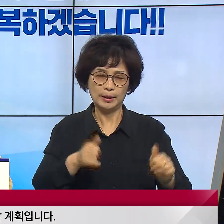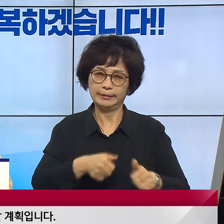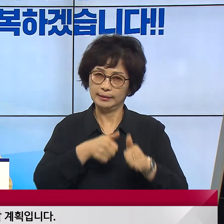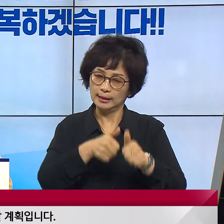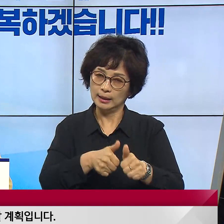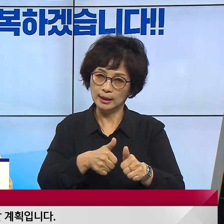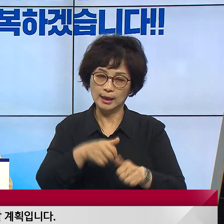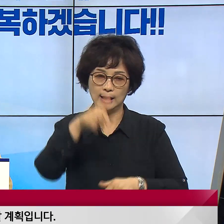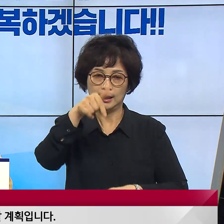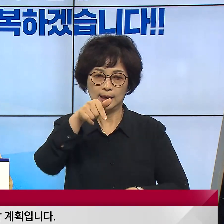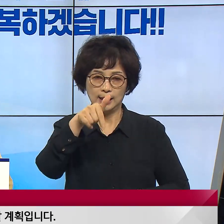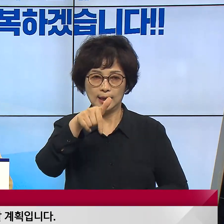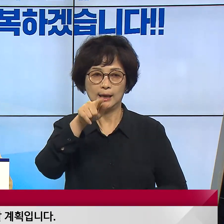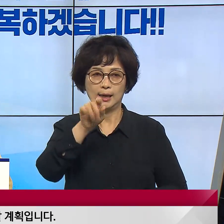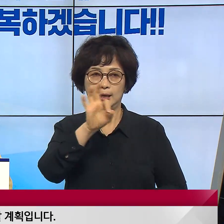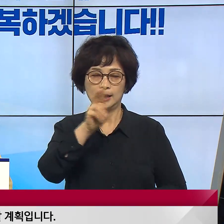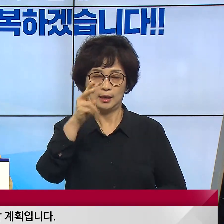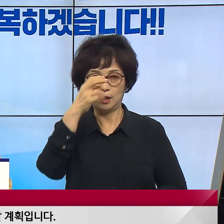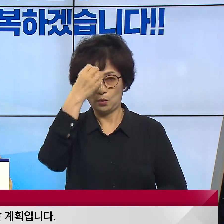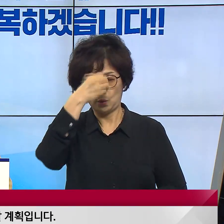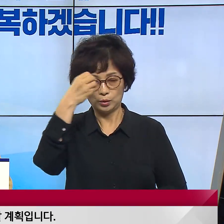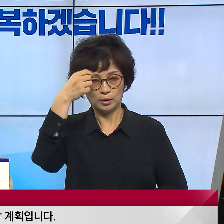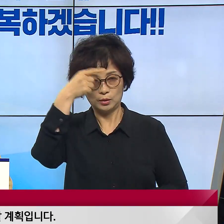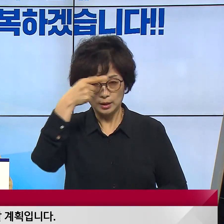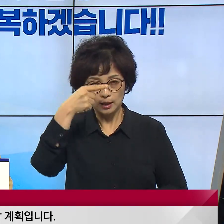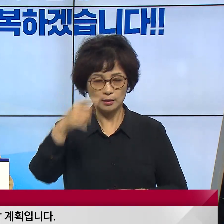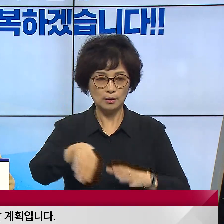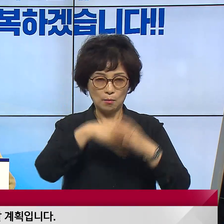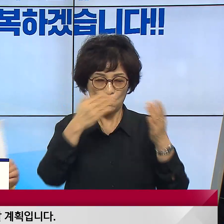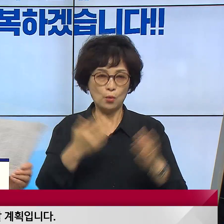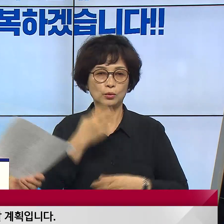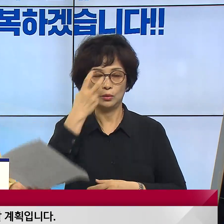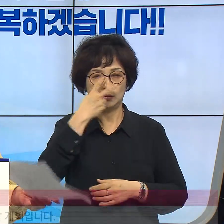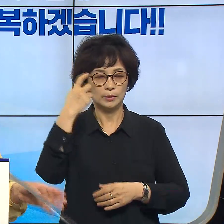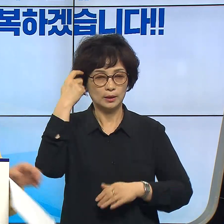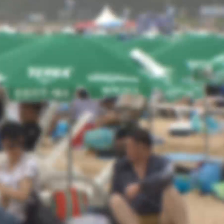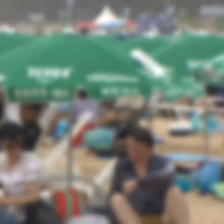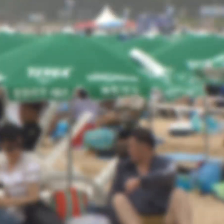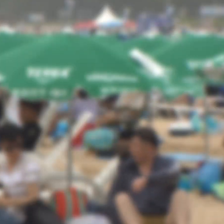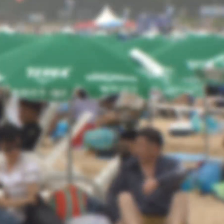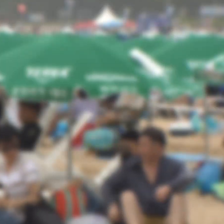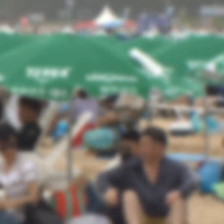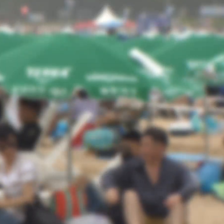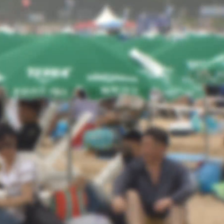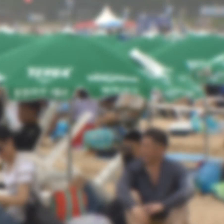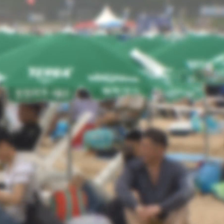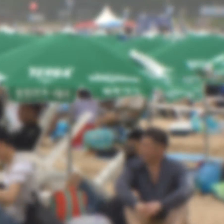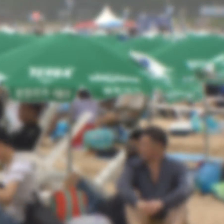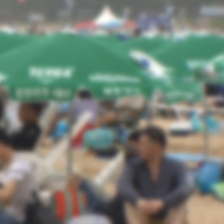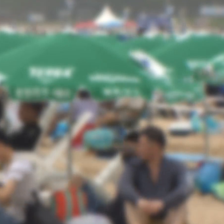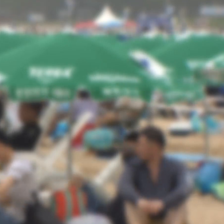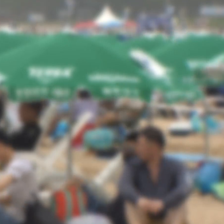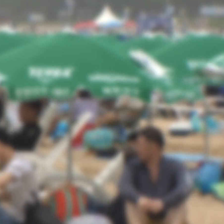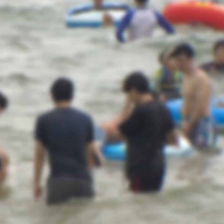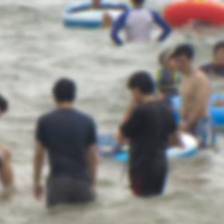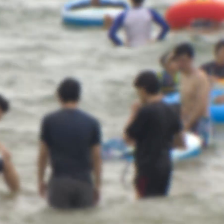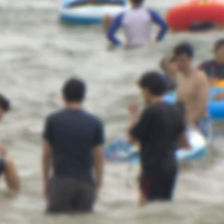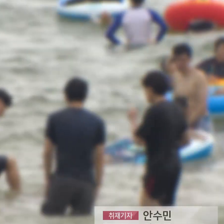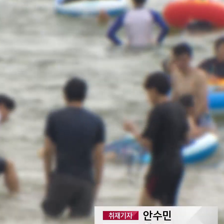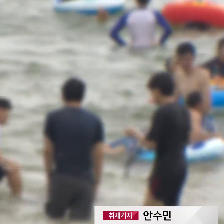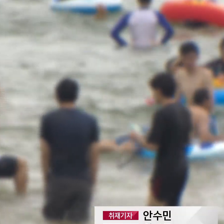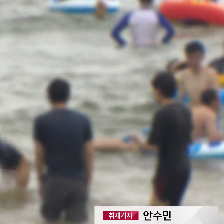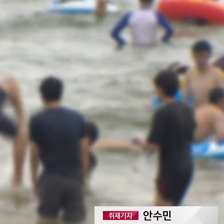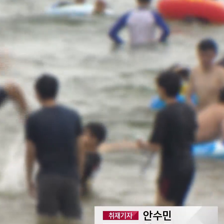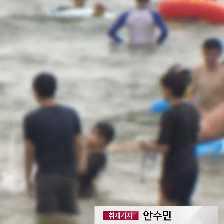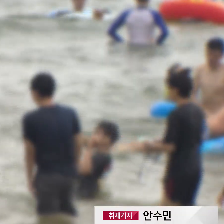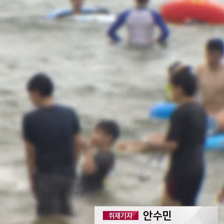가야 고등학교 1학년 전수검사를 진행할 계획입니다. 부산시는 해수욕장 조기 폐장 등